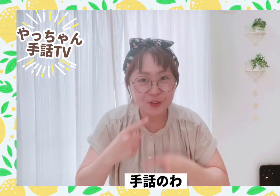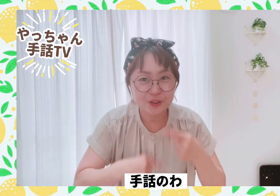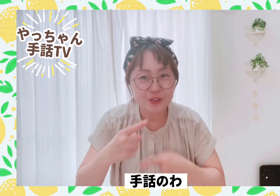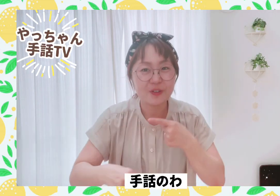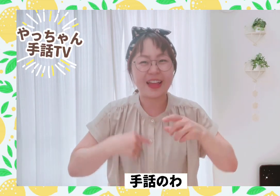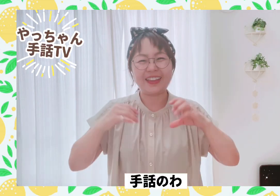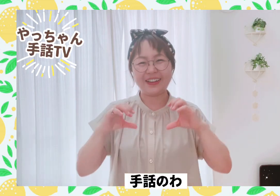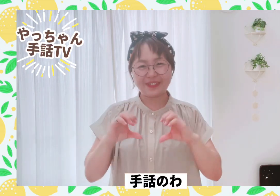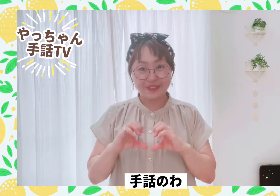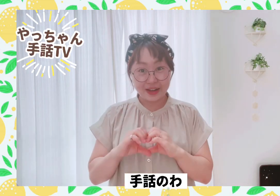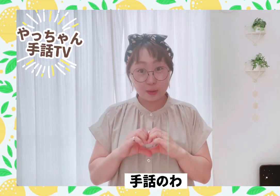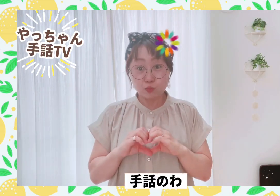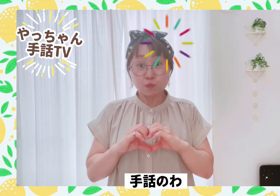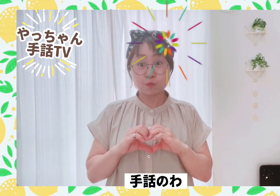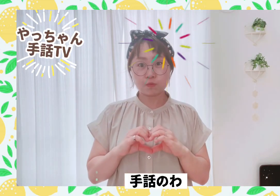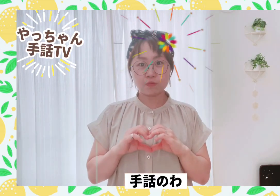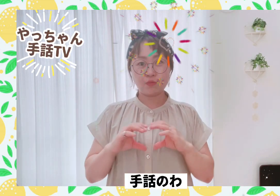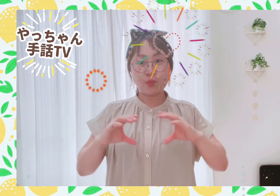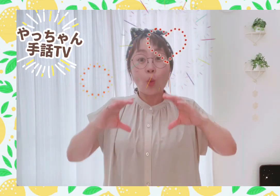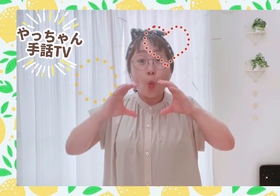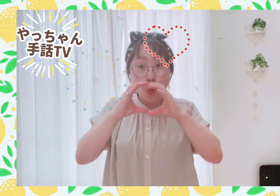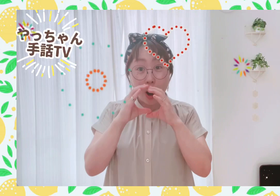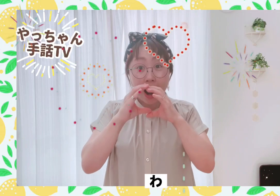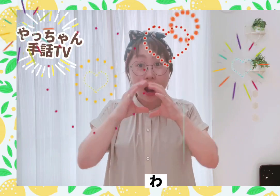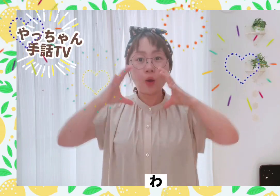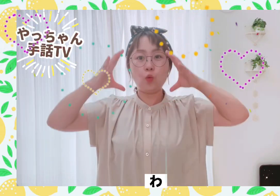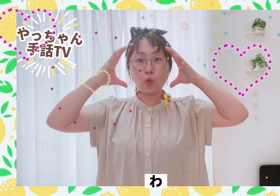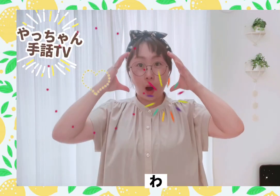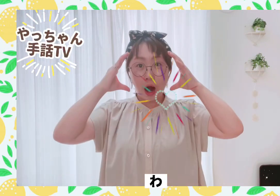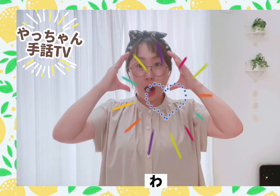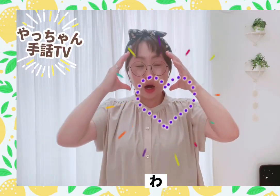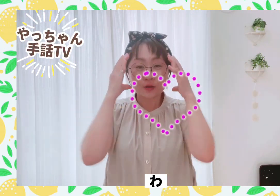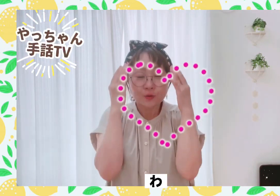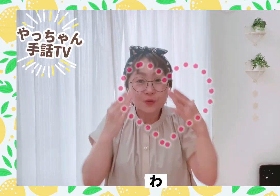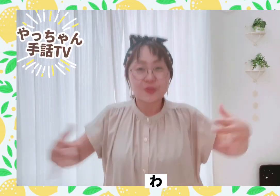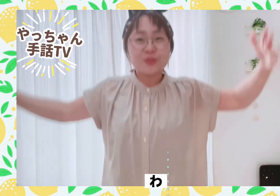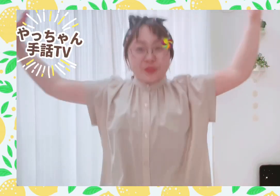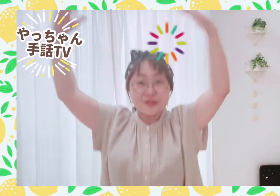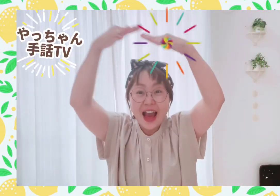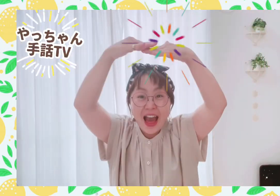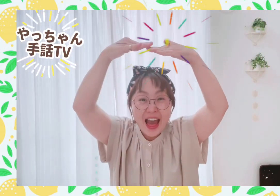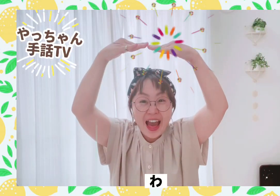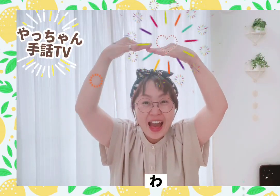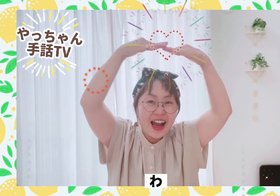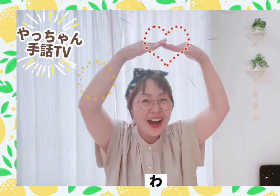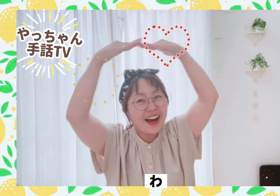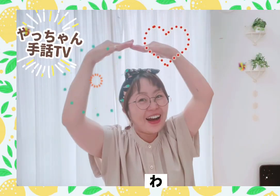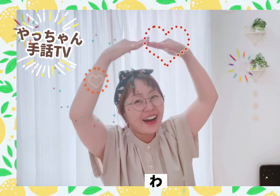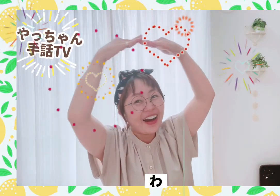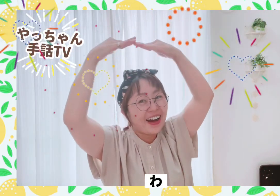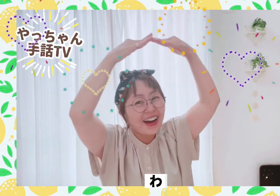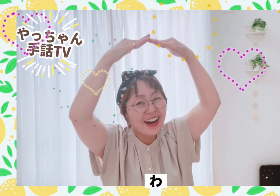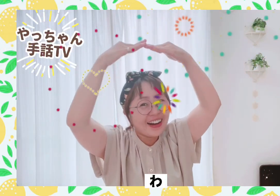シューバのわ、わ、わ、うわ